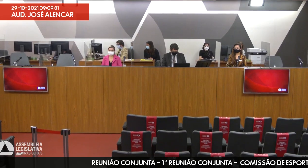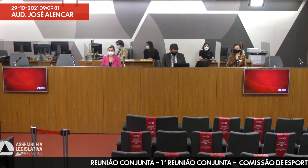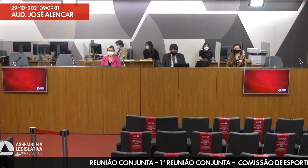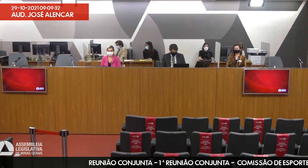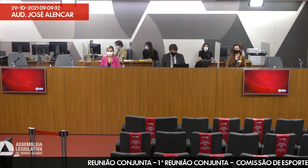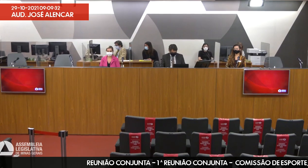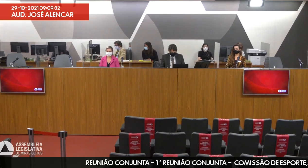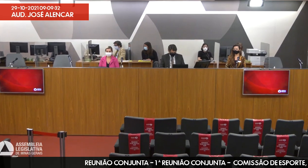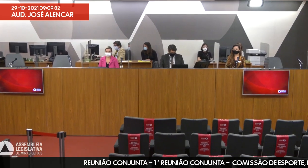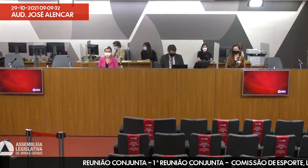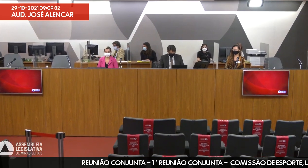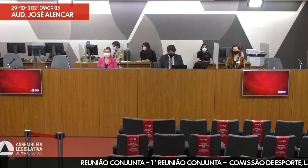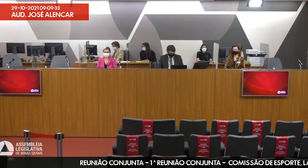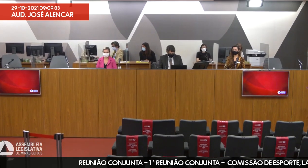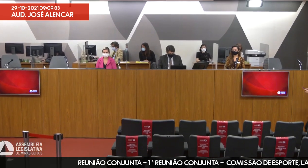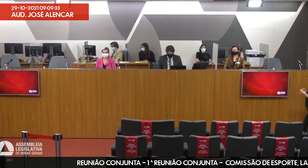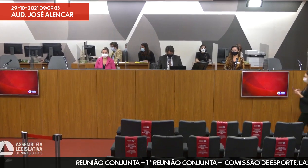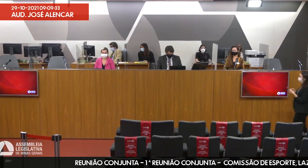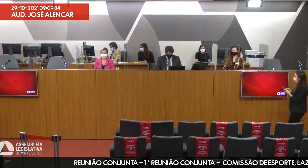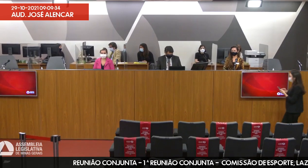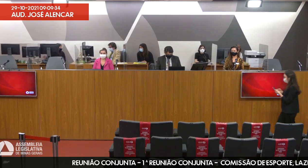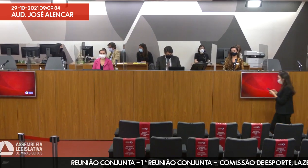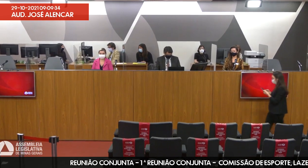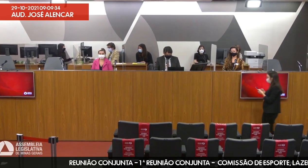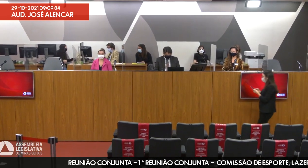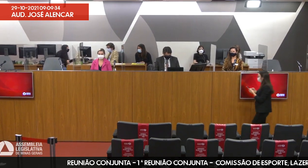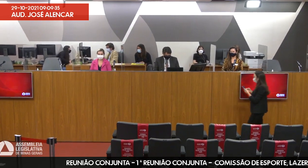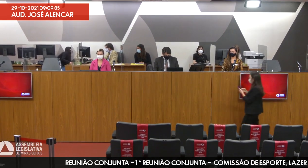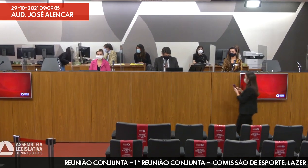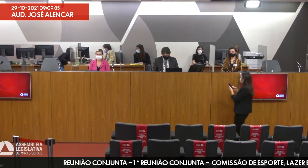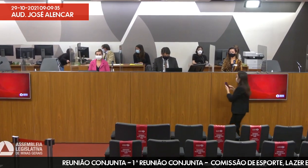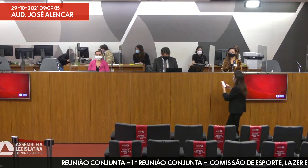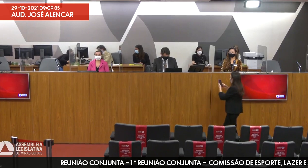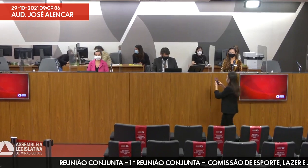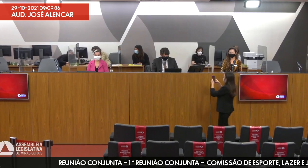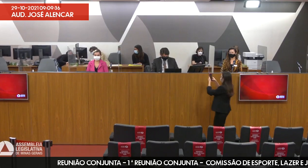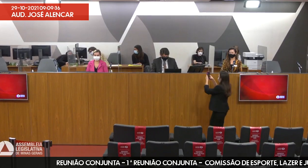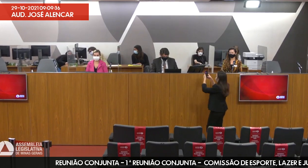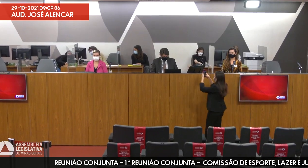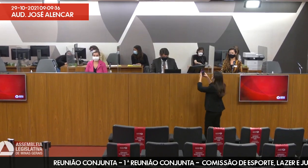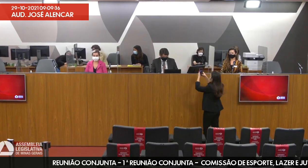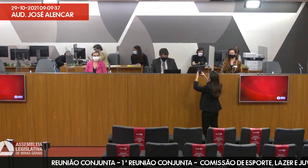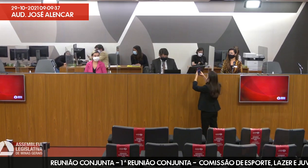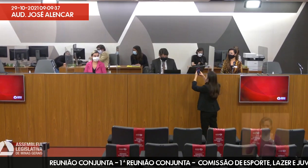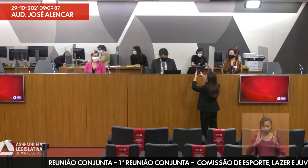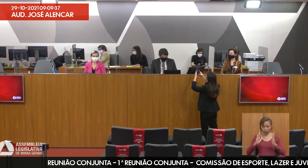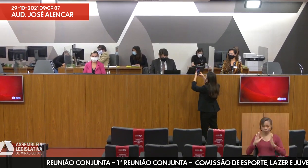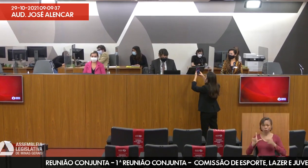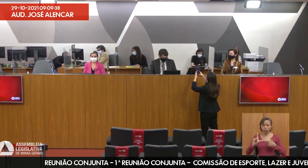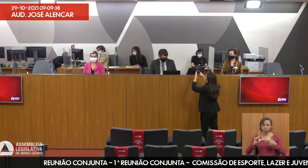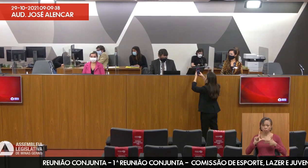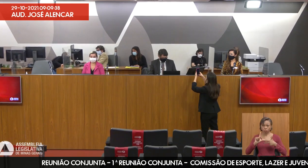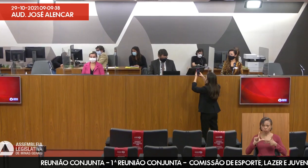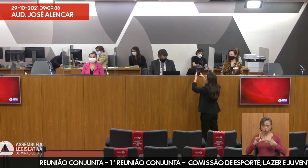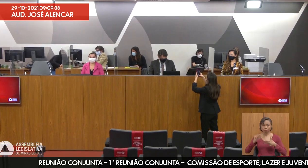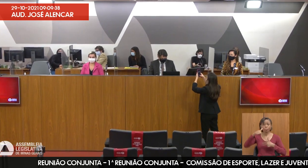dessas comissões nessa sessão legislativa. Esta reunião